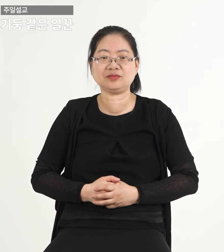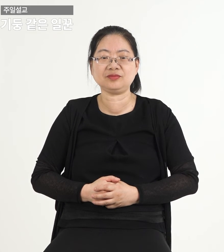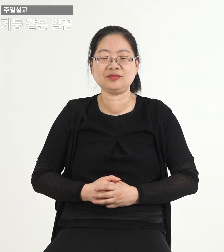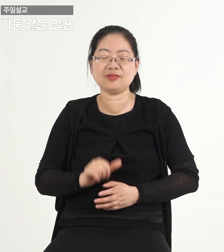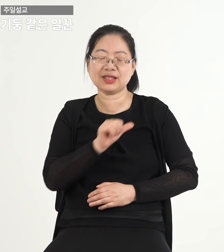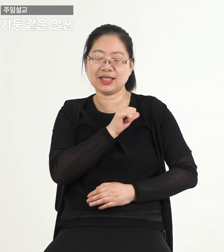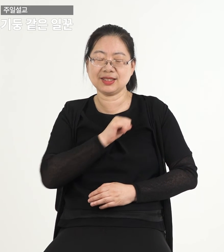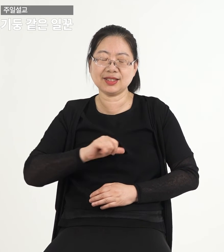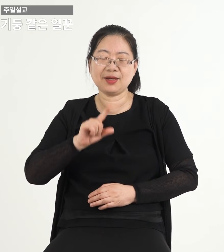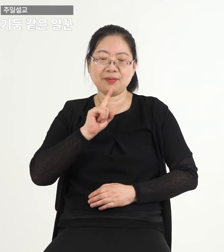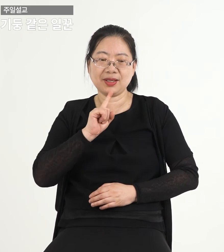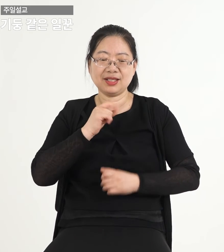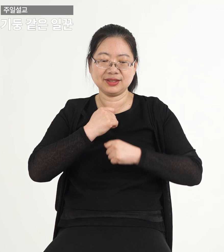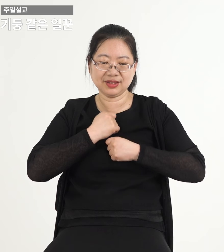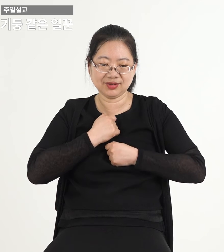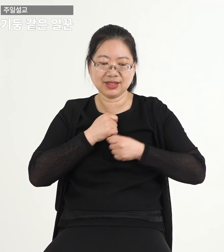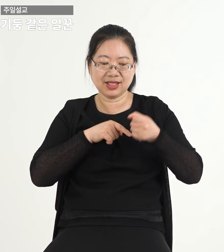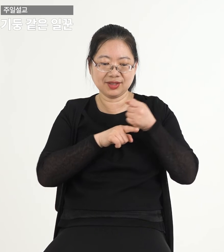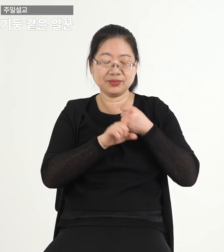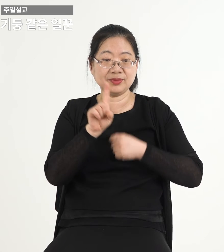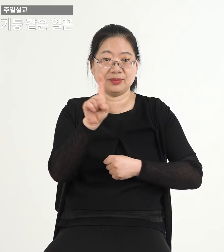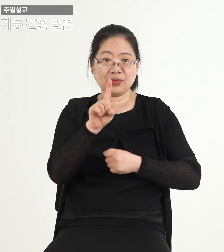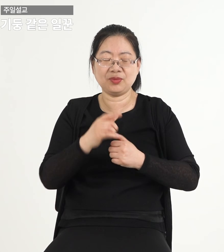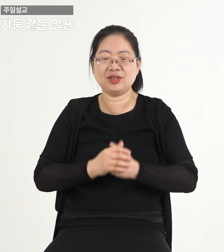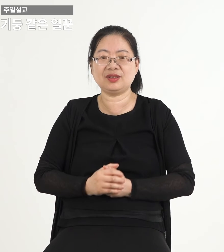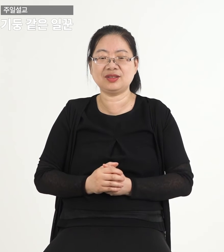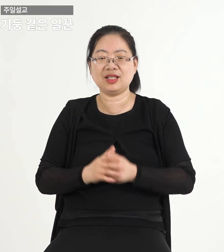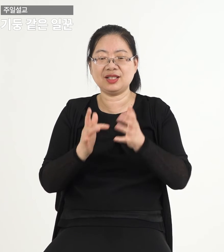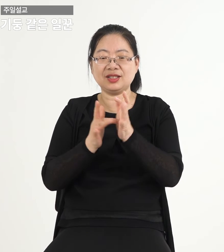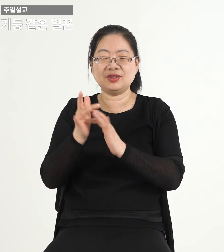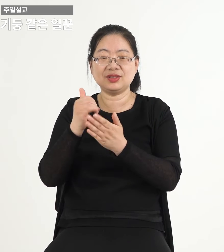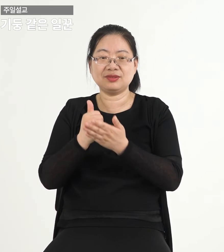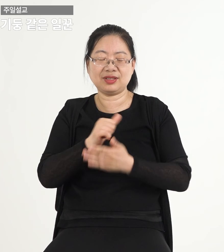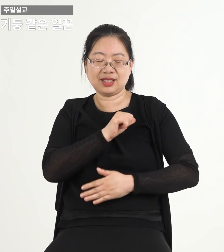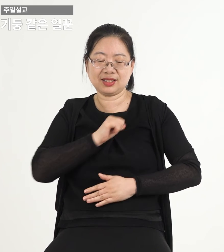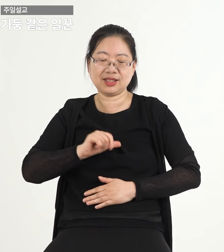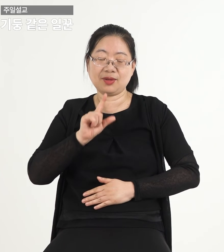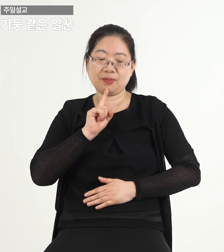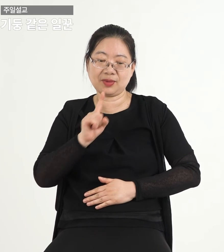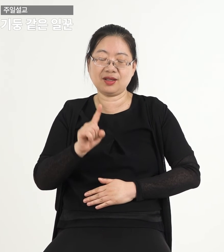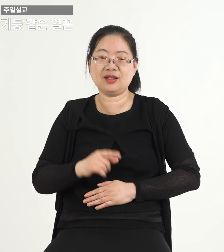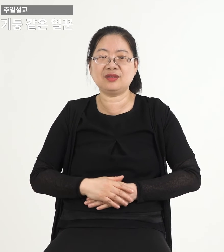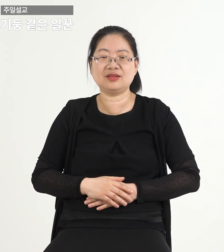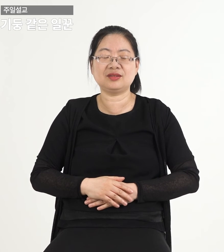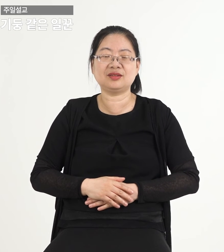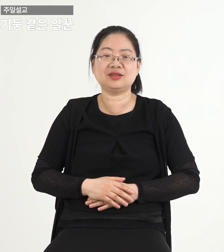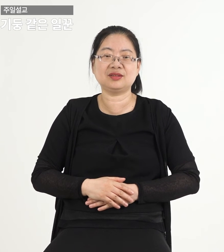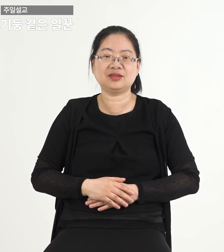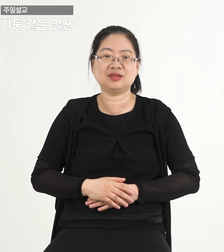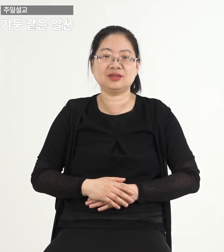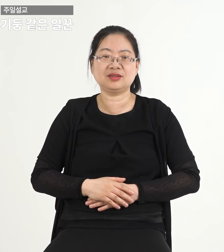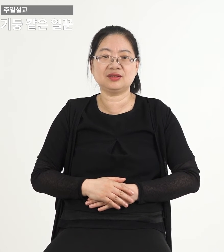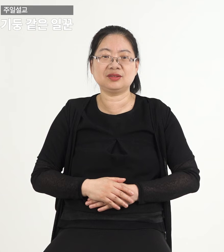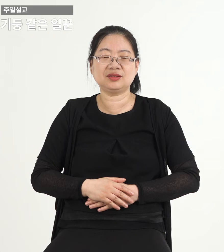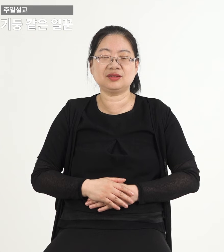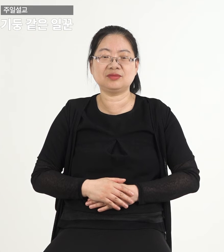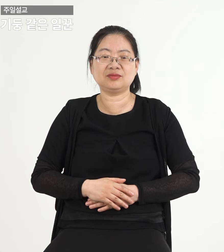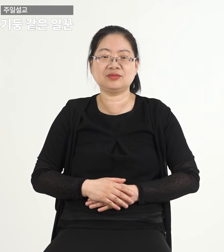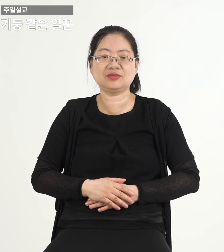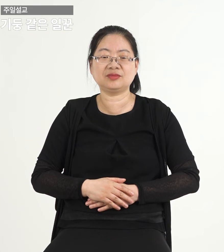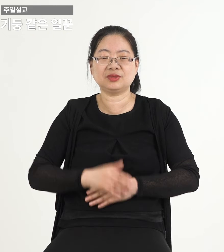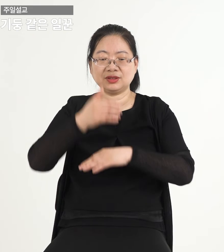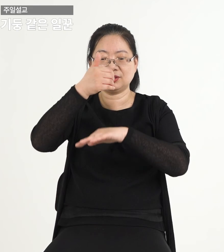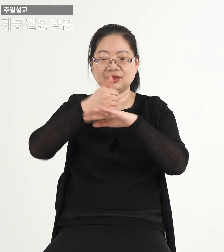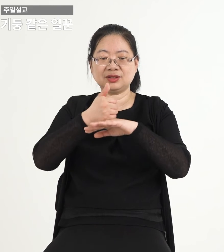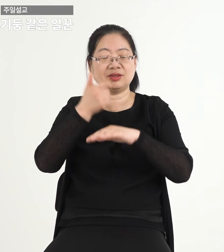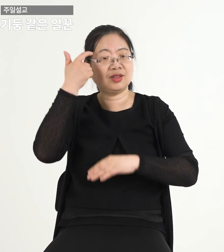인내의 말씀을 지켰다라는 말은 예수님의 인내를 얘기하는 거예요. 자, 그러면